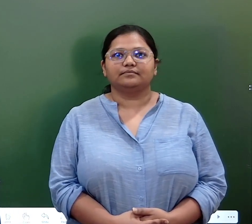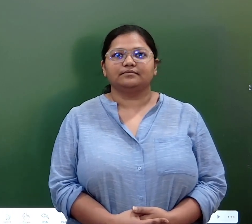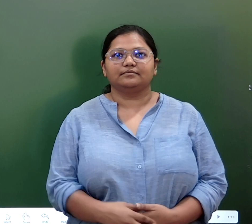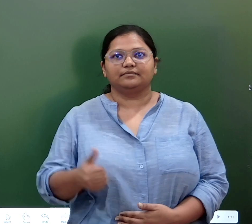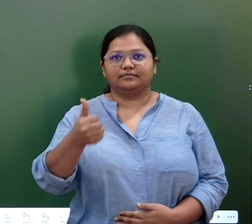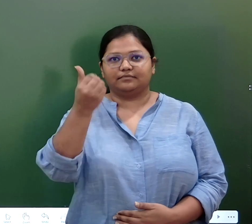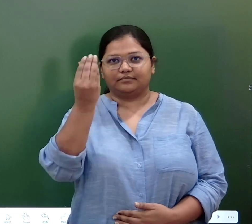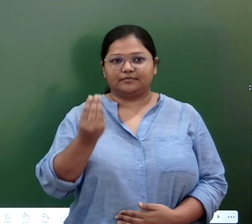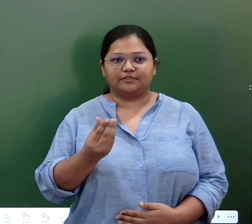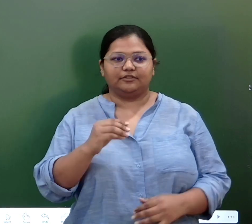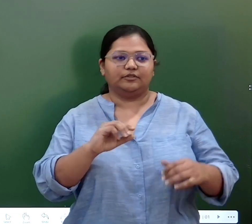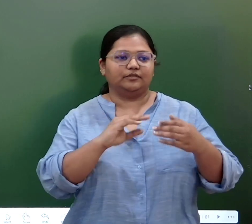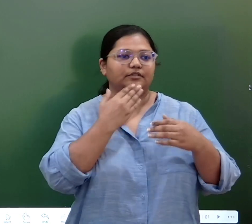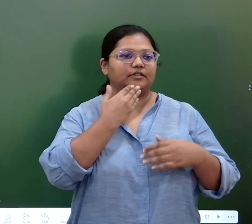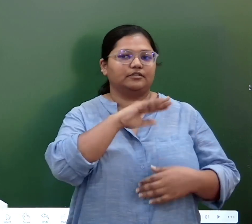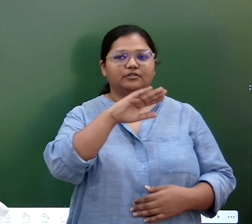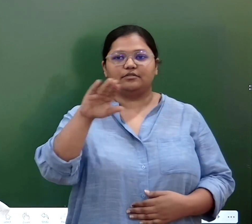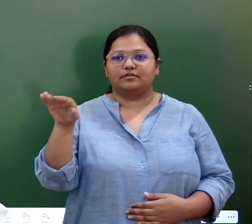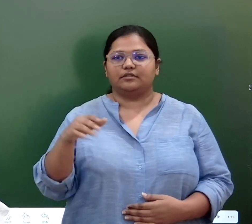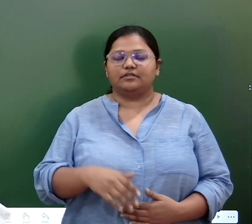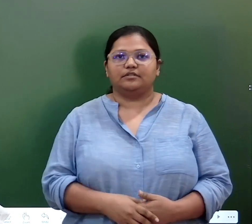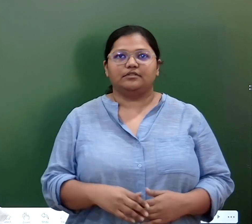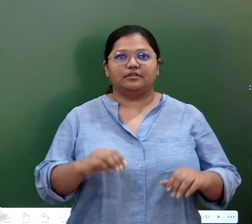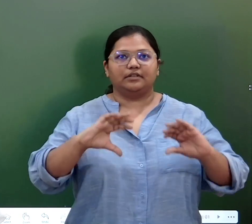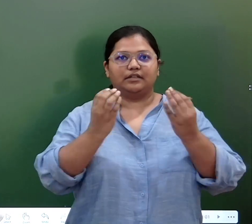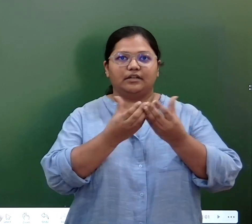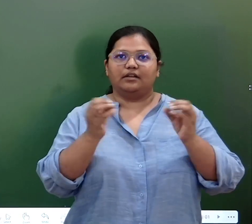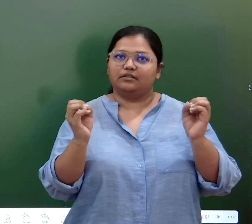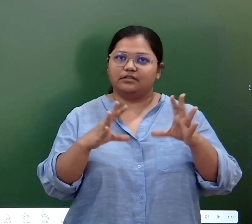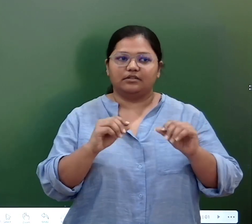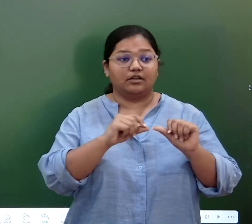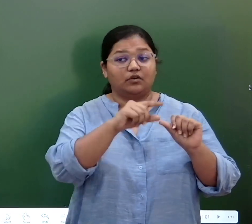गुड इवनिंग स्टूडेंट्स, क्लास स्टार्ट हो चुकी है, सभी लोग आ जाइए।